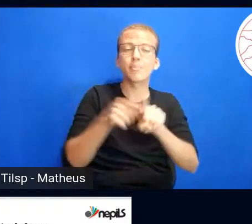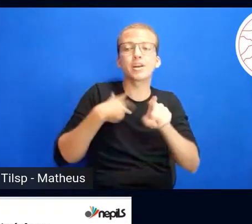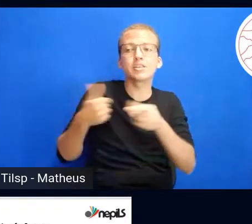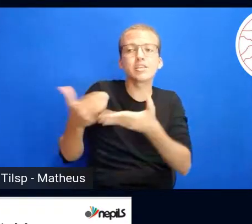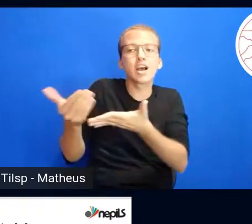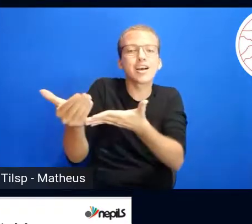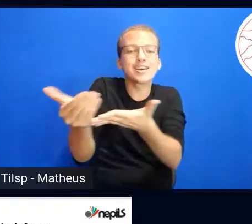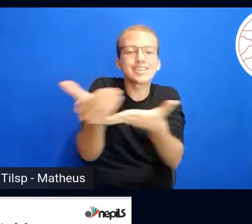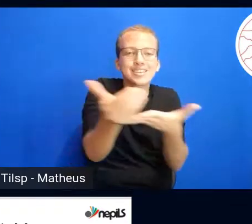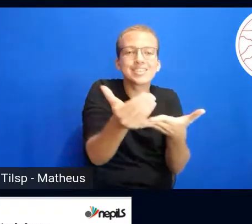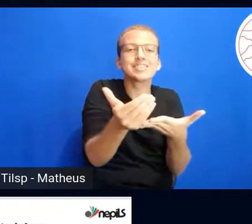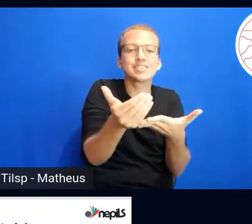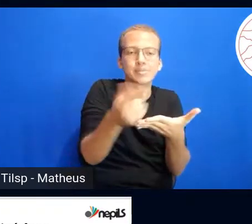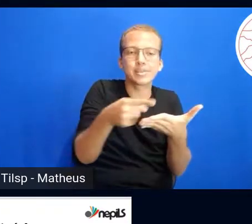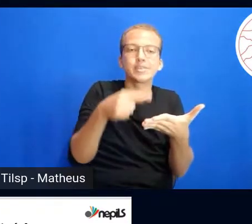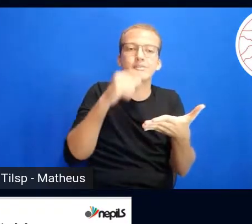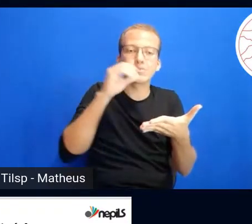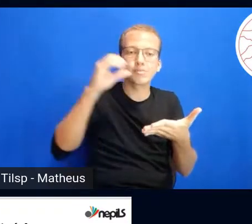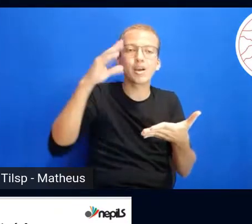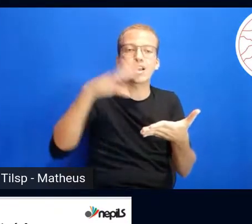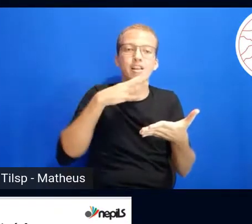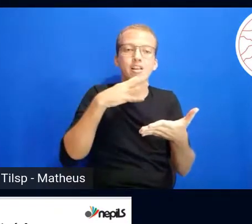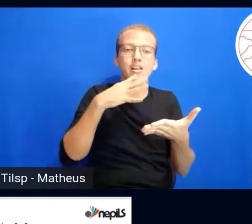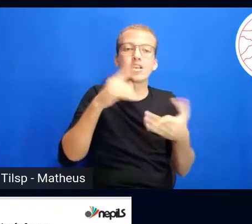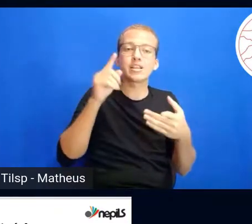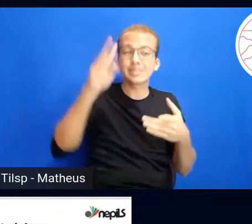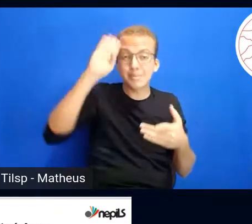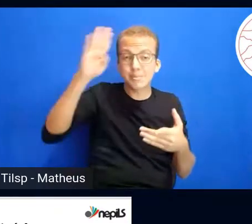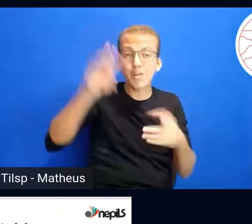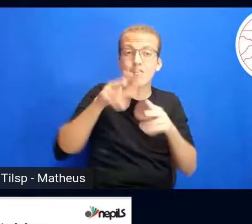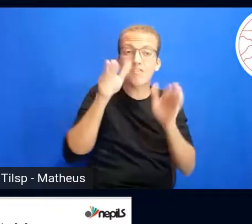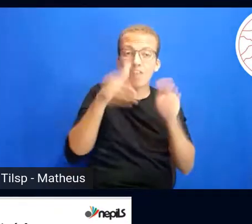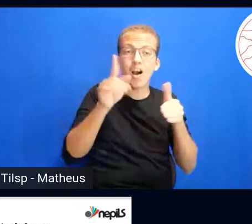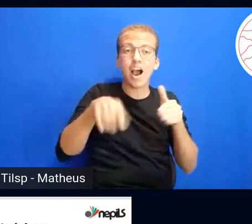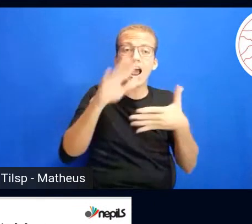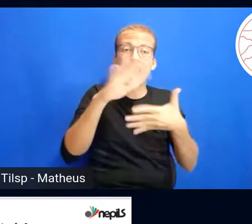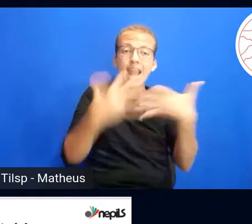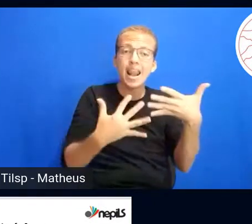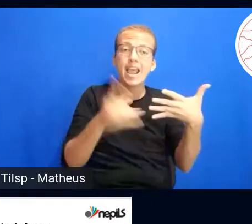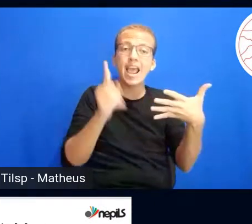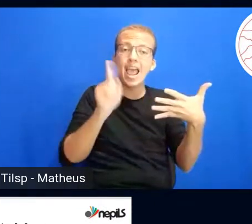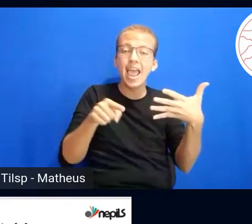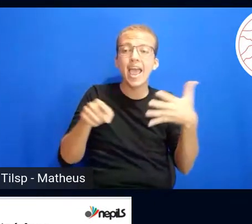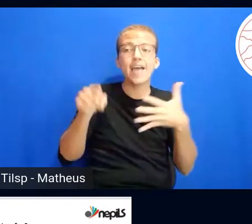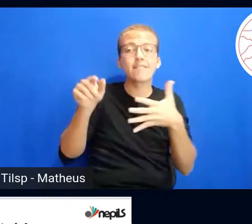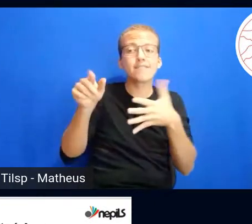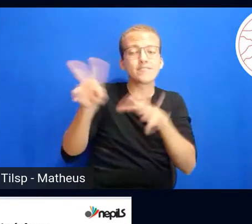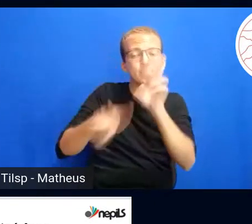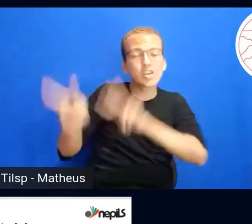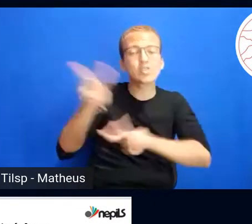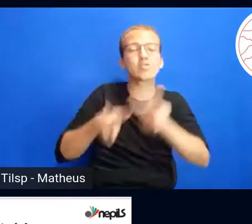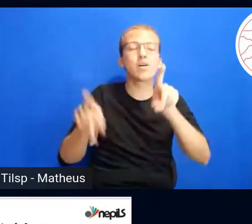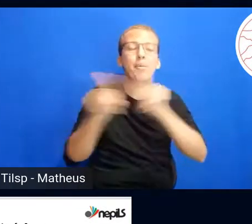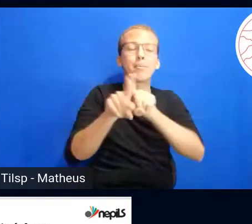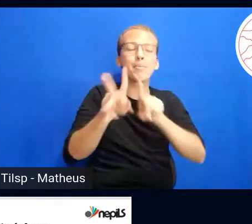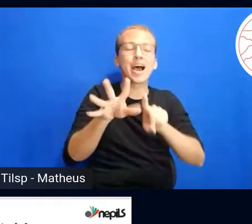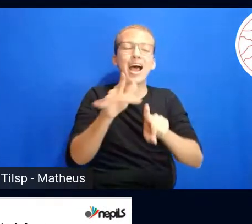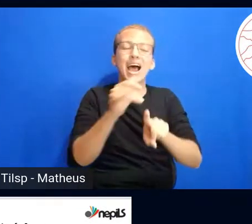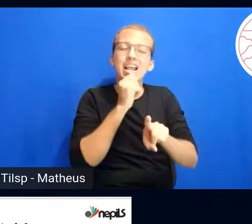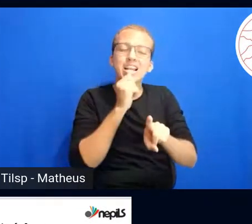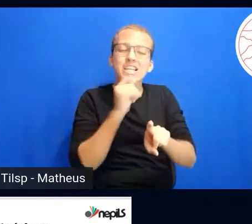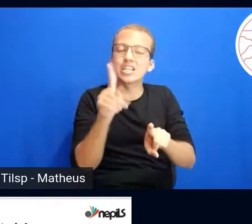e sempre mediada pela LIPRAS, porque ele é visual, mas ele ainda não organiza essa visualidade como